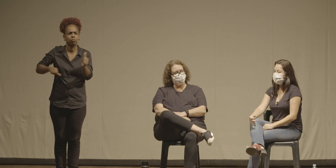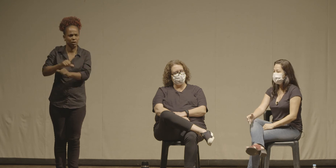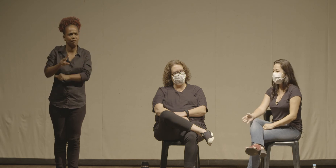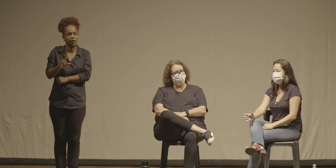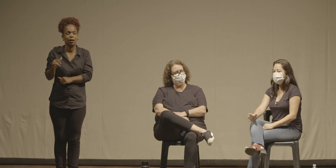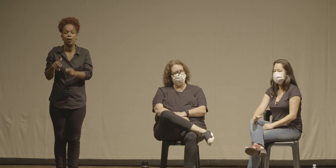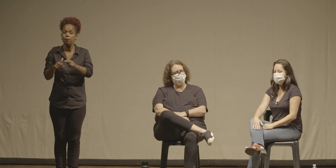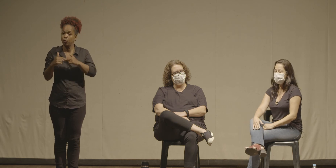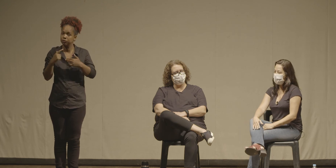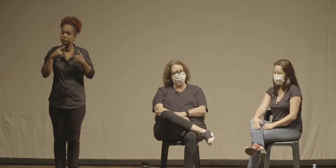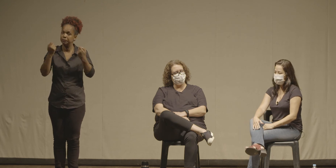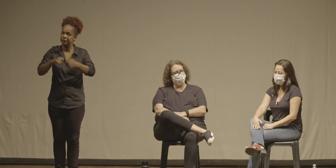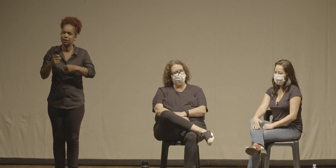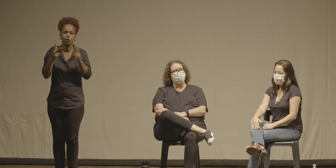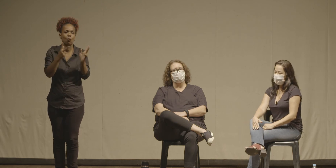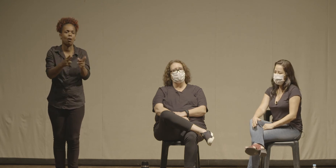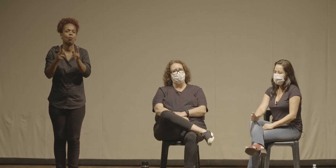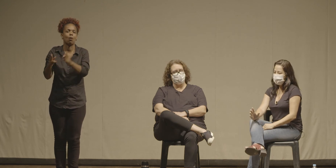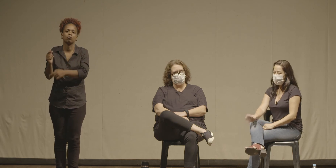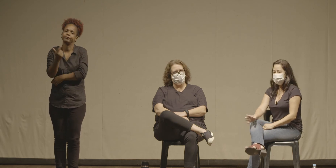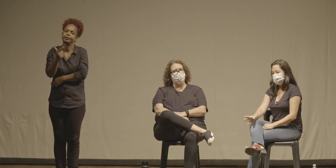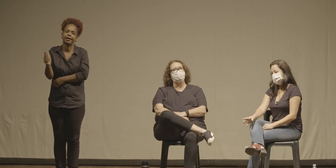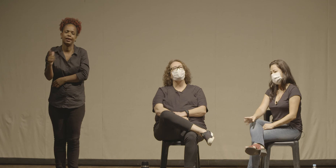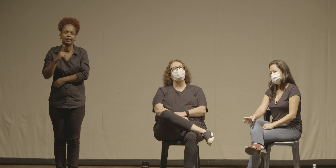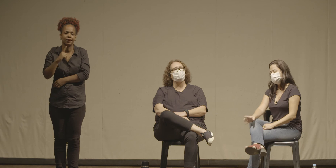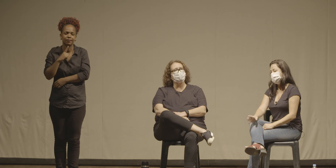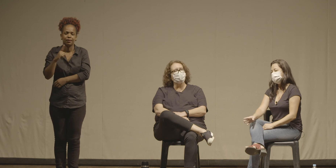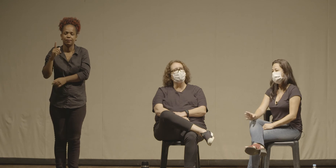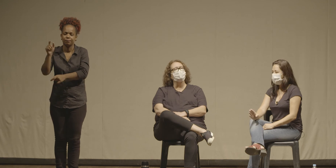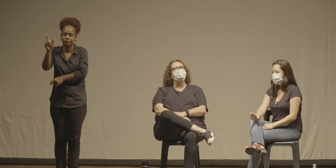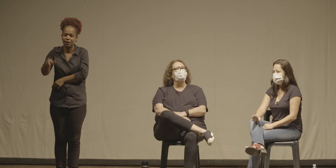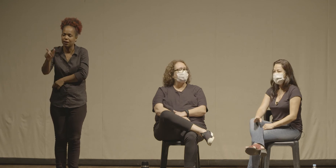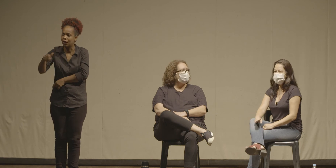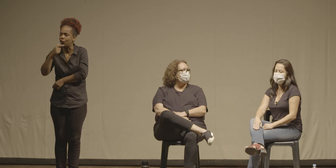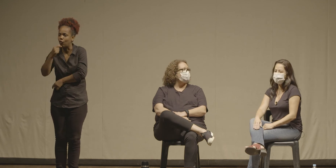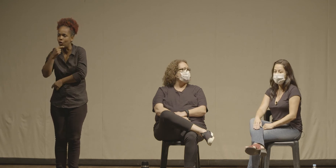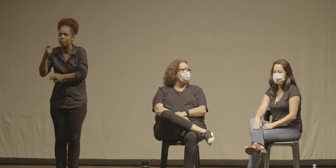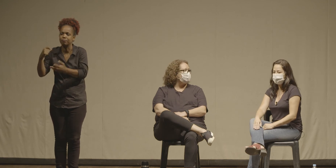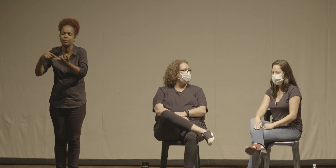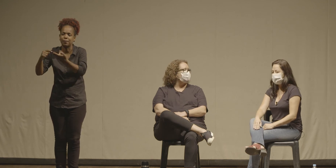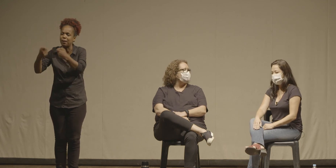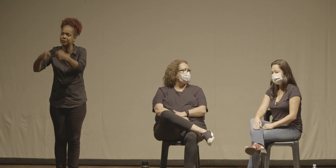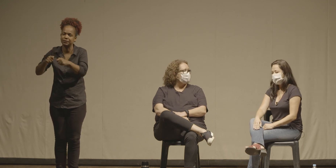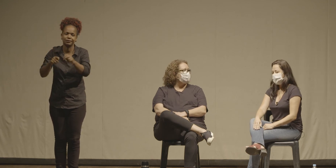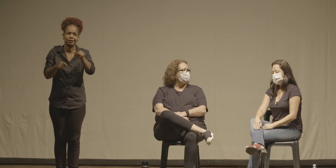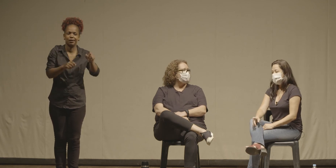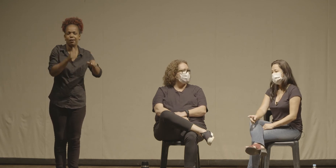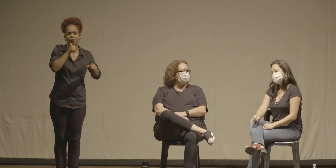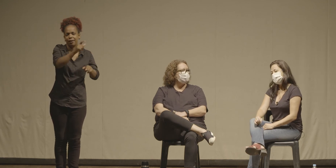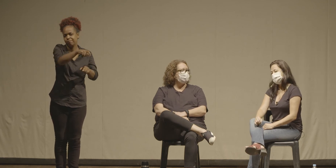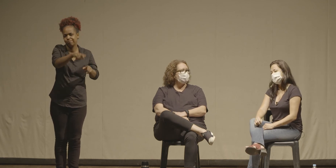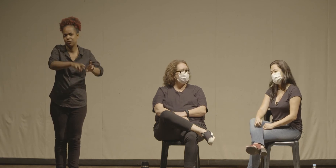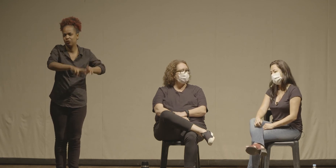as necessidades não são iguais. As necessidades de um atleta masculino não é a mesma necessidade de um atleta feminino. E